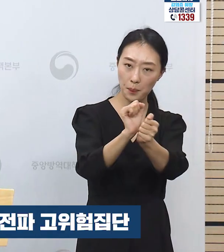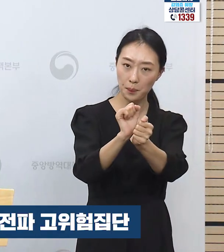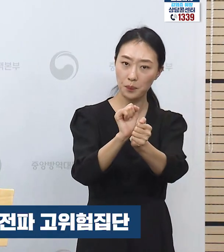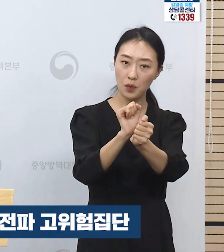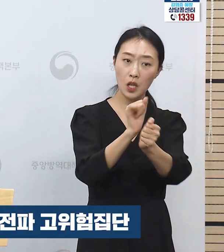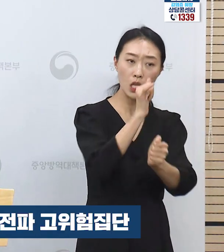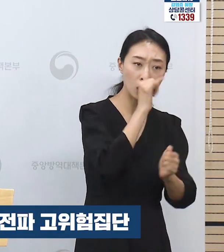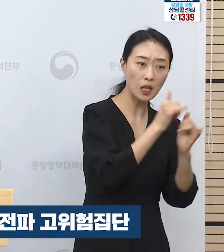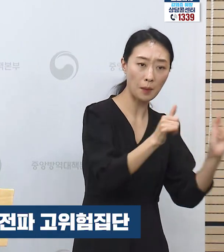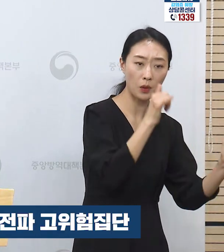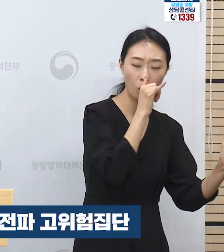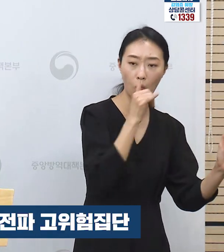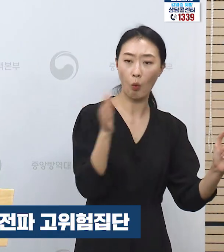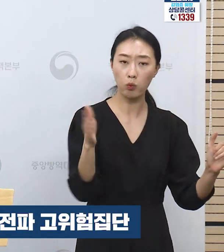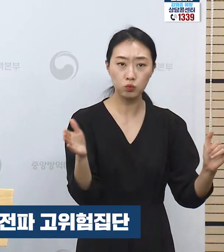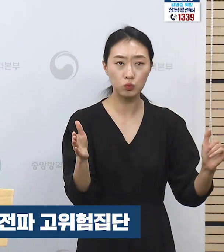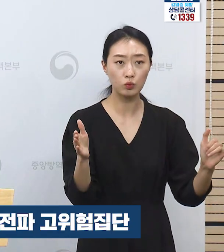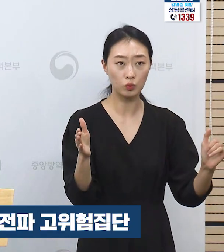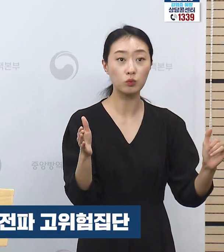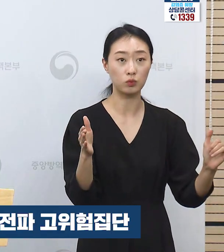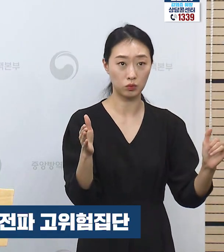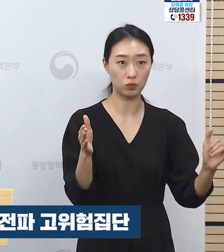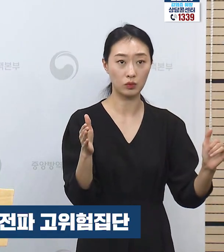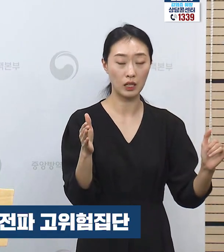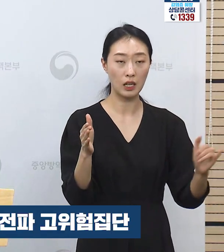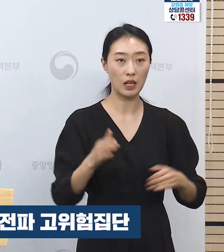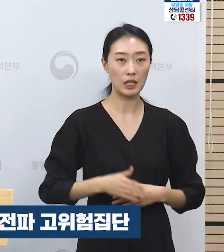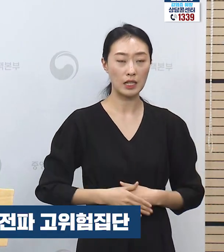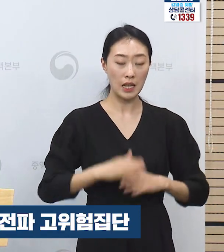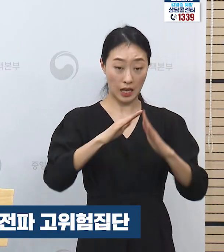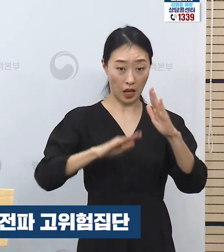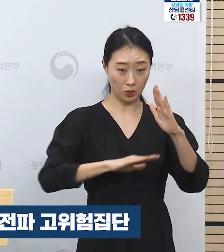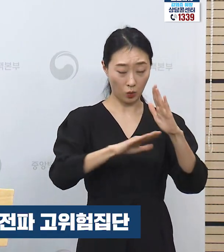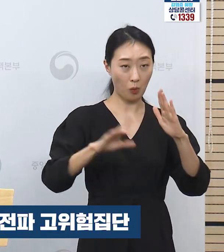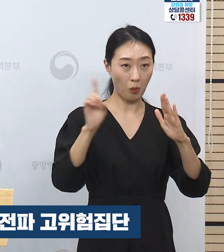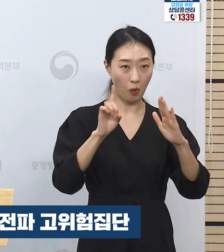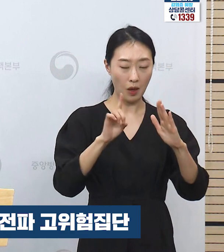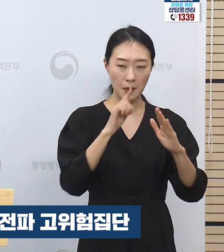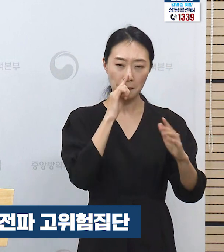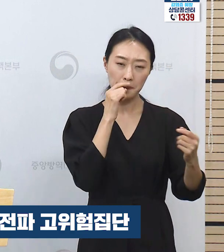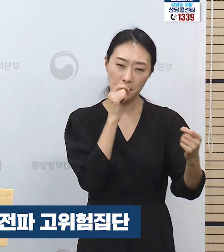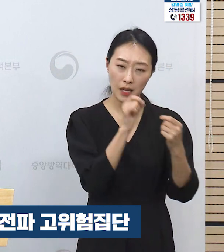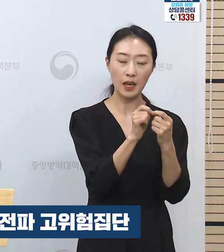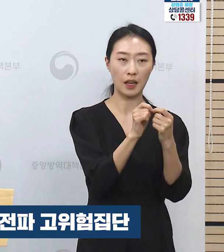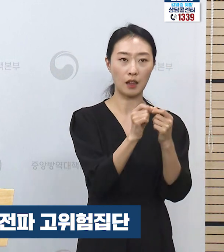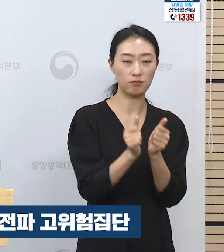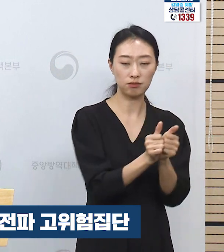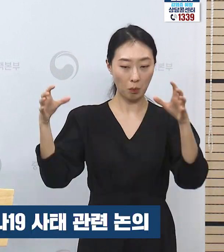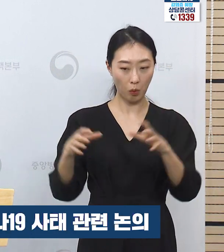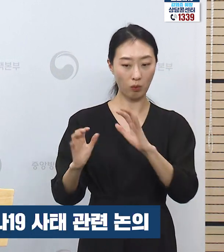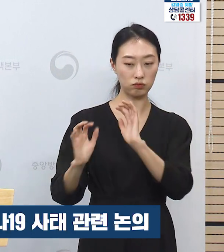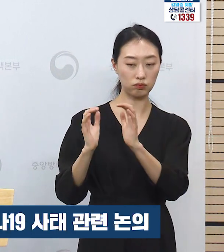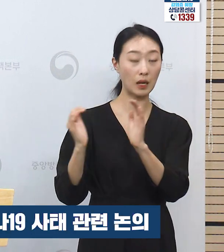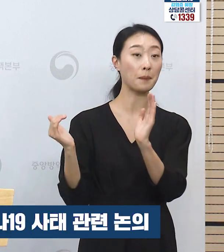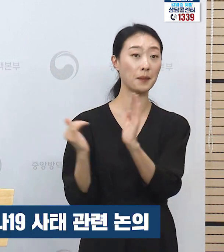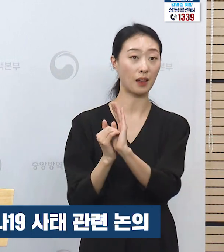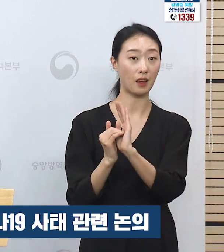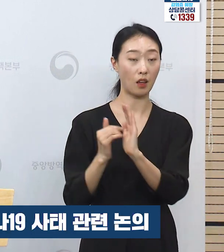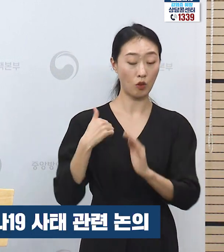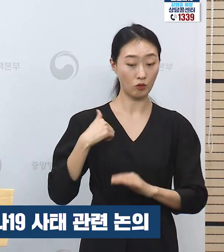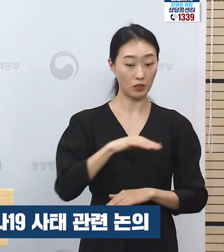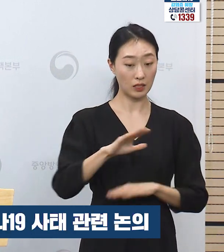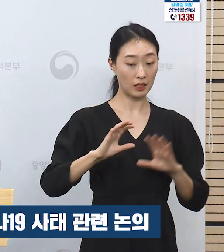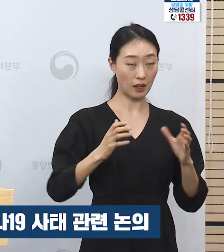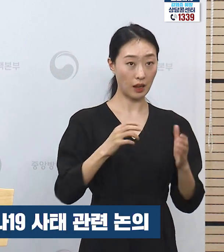건지. 가족이야말로 밀접 접촉자 또 전파가 되기 가장 고위험 집단임이 틀림이 없습니다. 지금 우리나라의